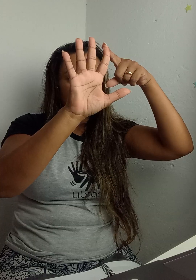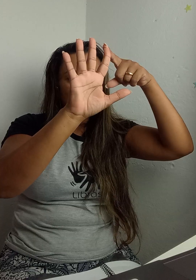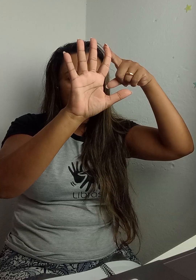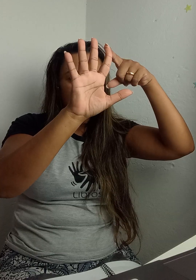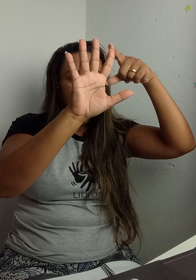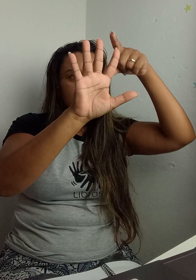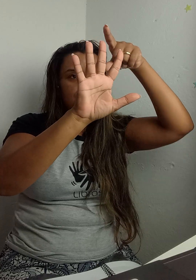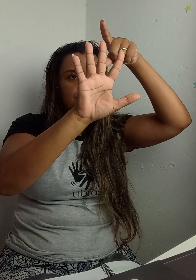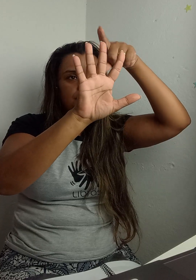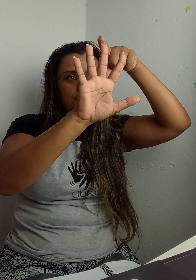Indicador.